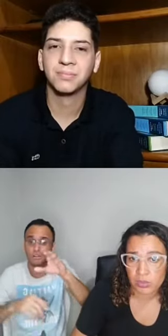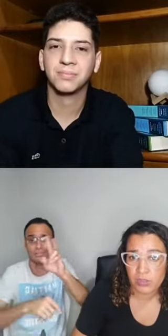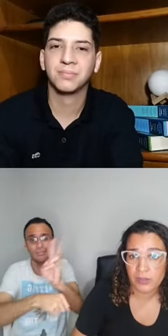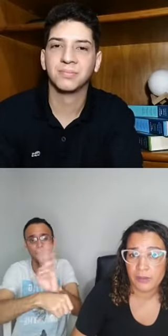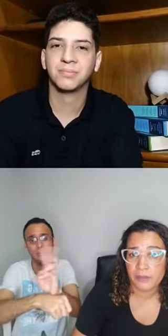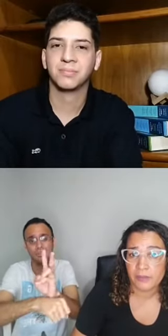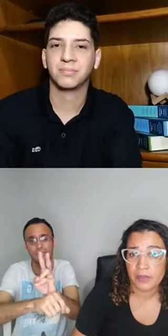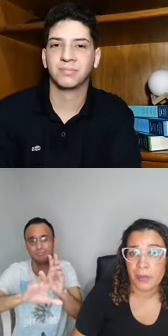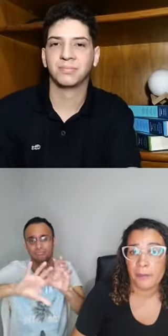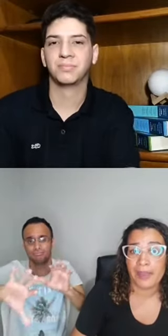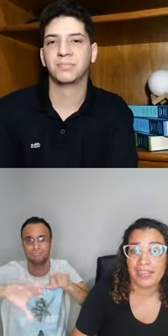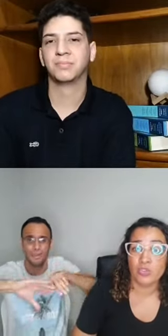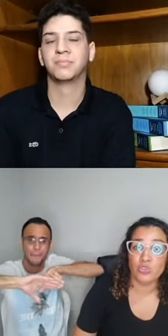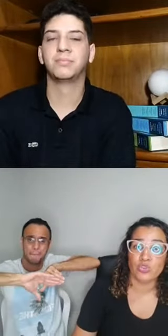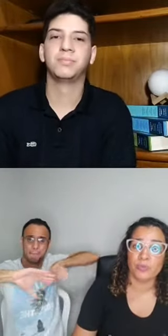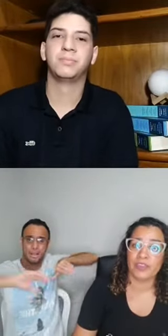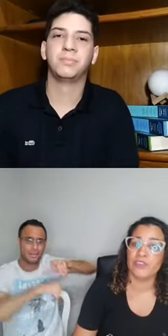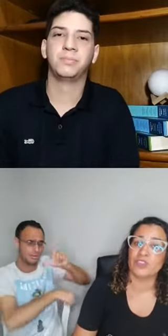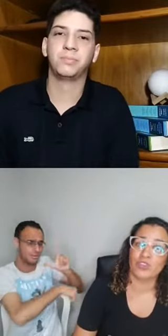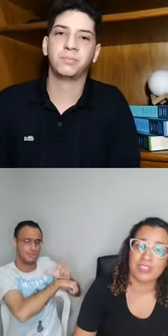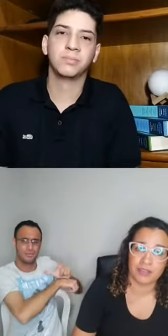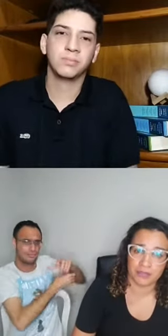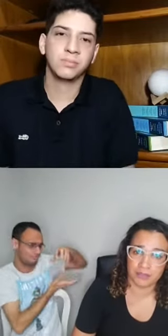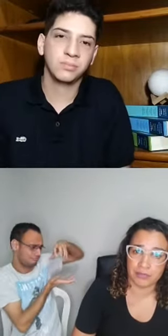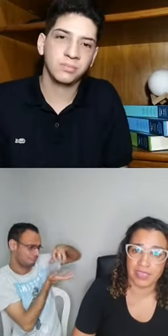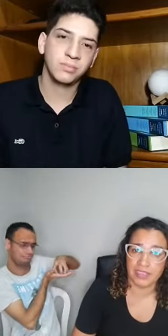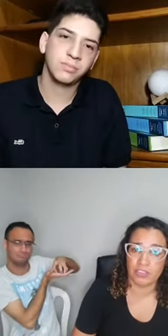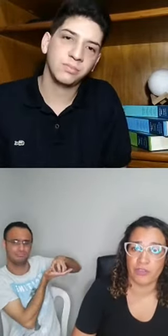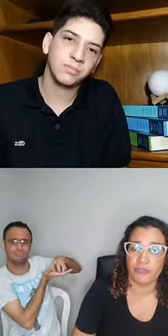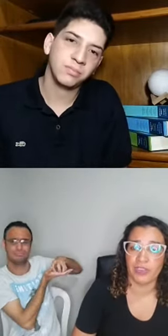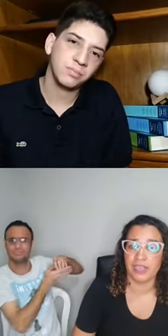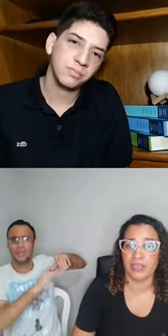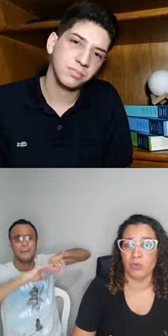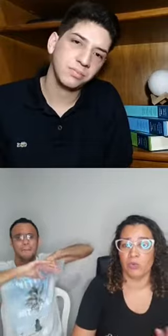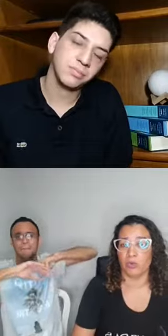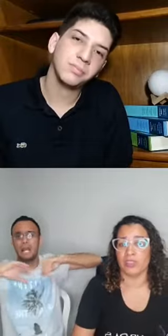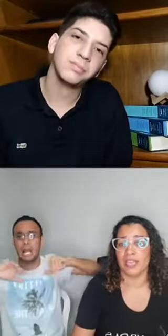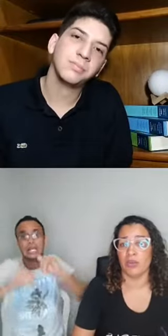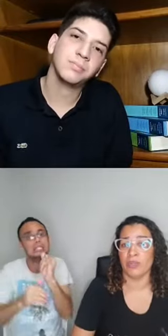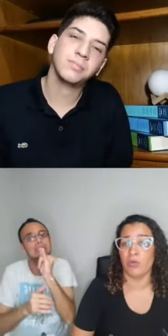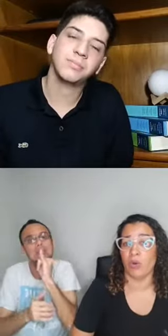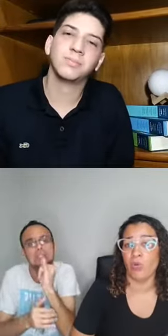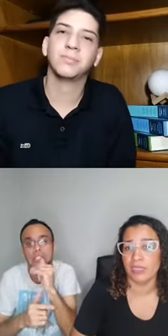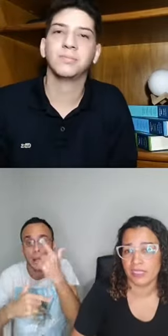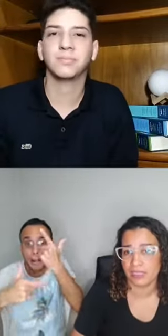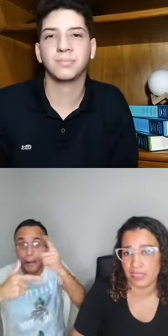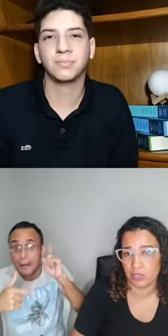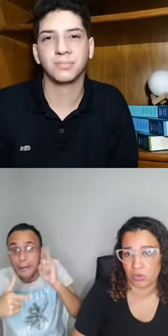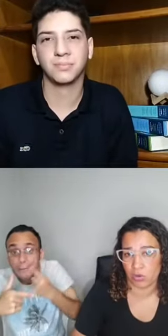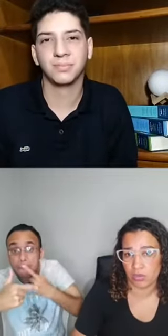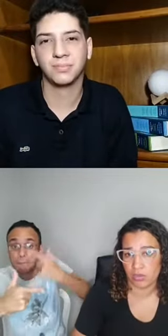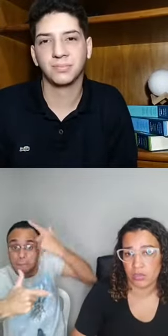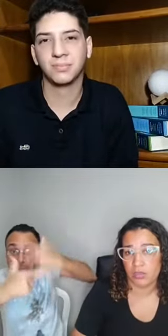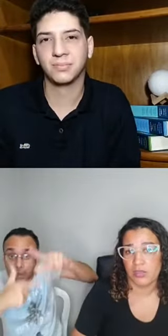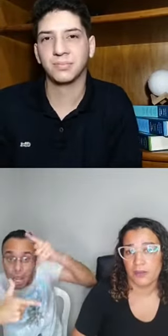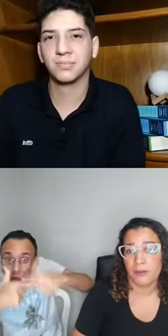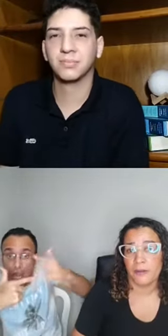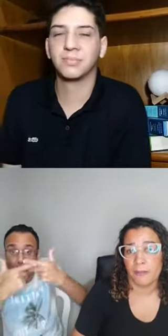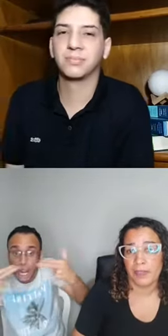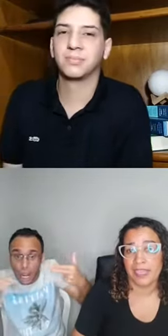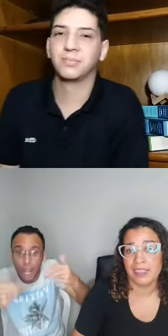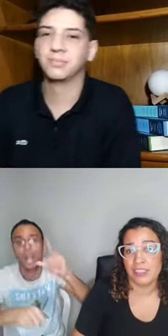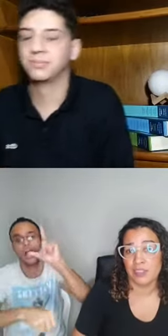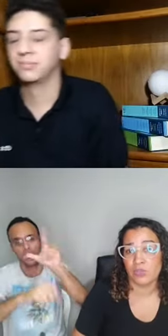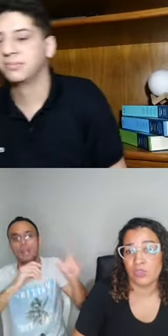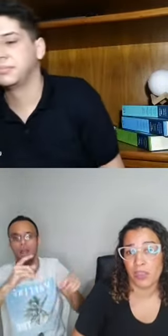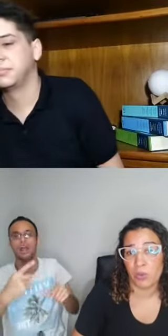surdo, mas o supervisor não. Né? Só fica quando tem reunião com o líder só.